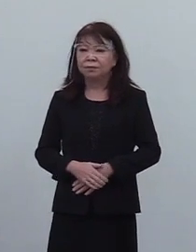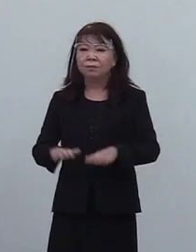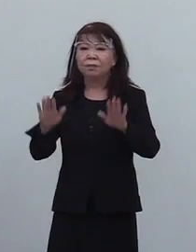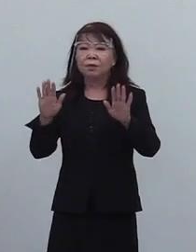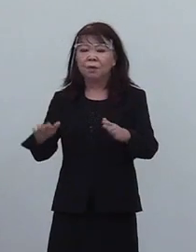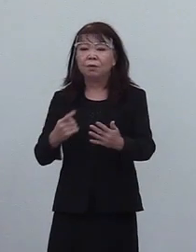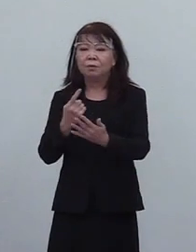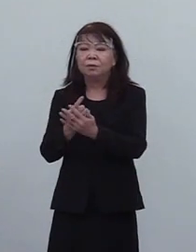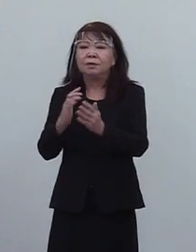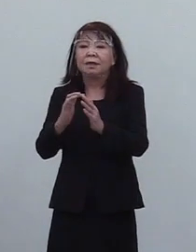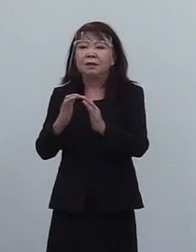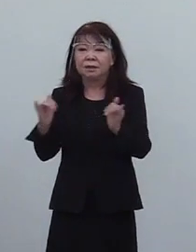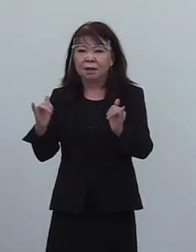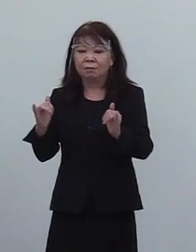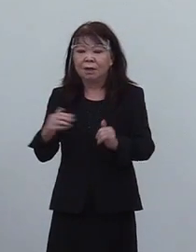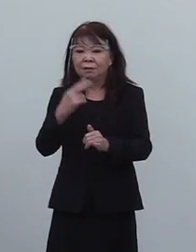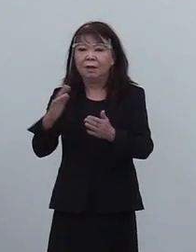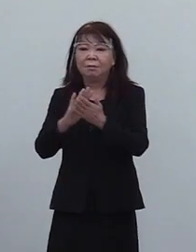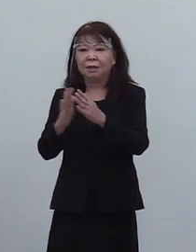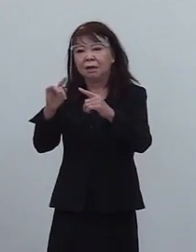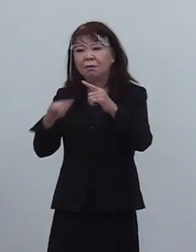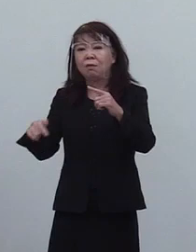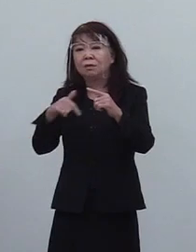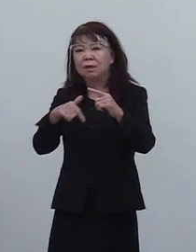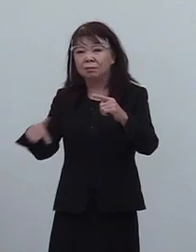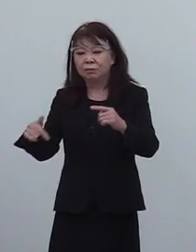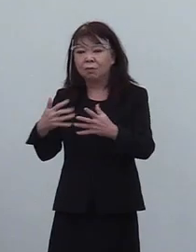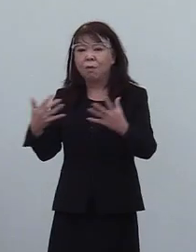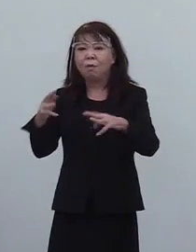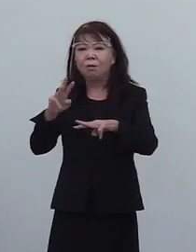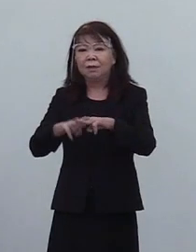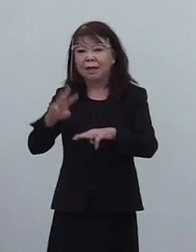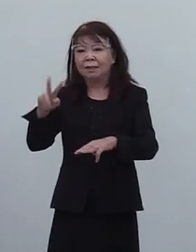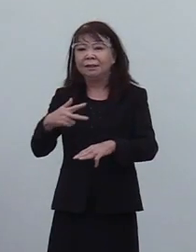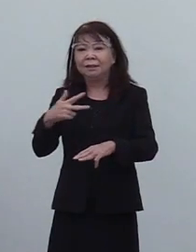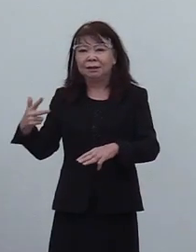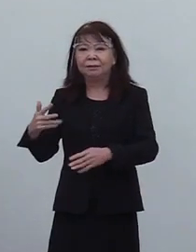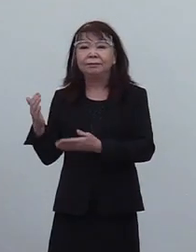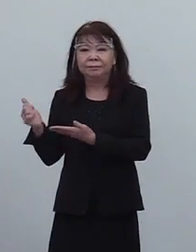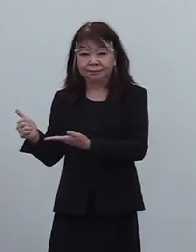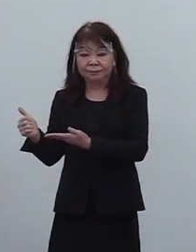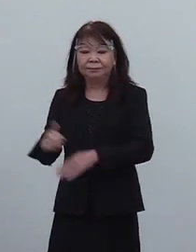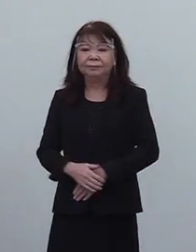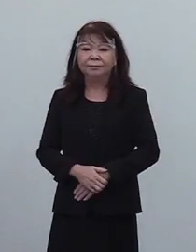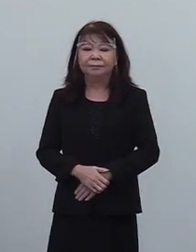本日の出席者は富山県厚生部大谷です。